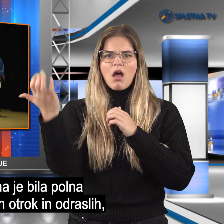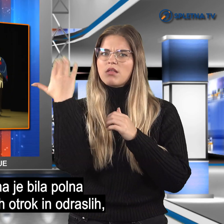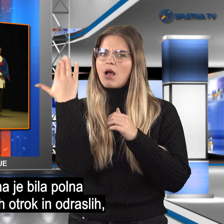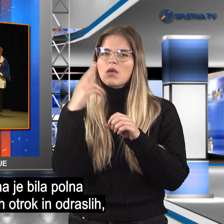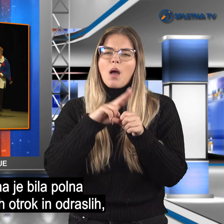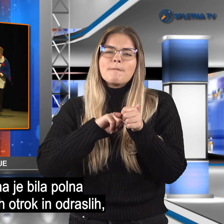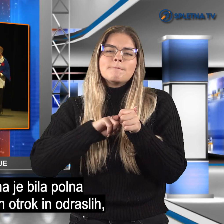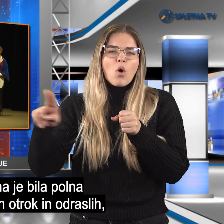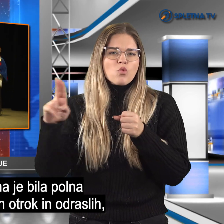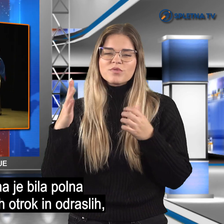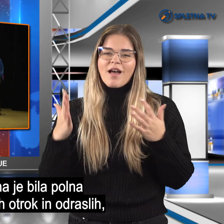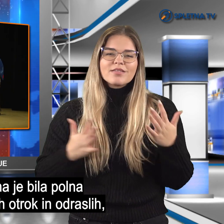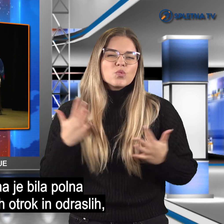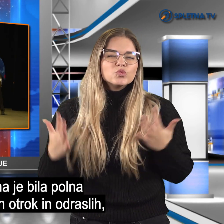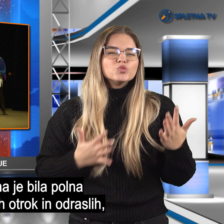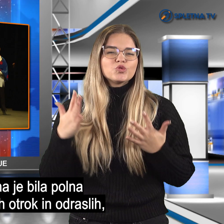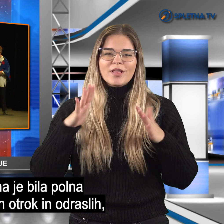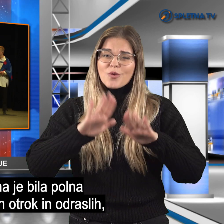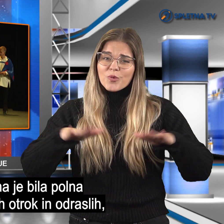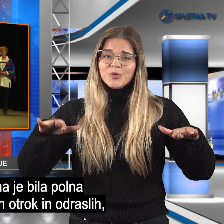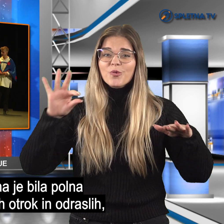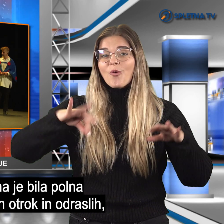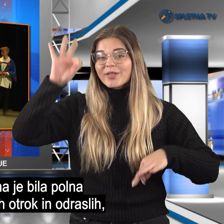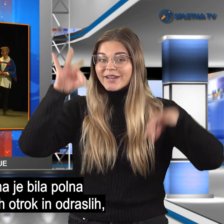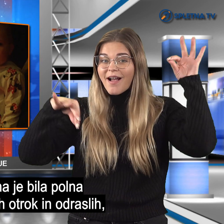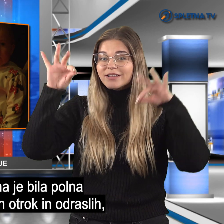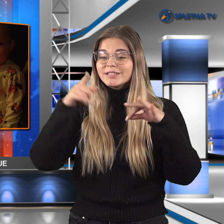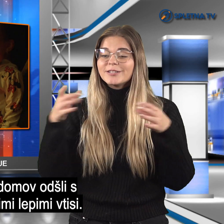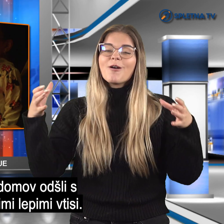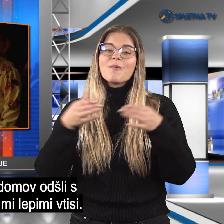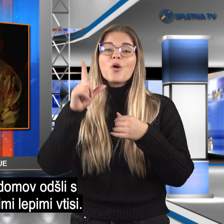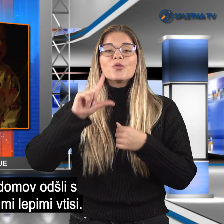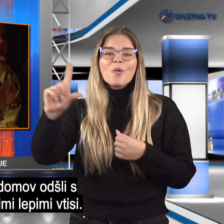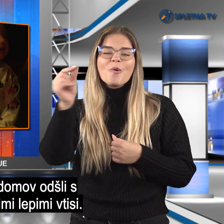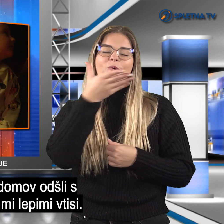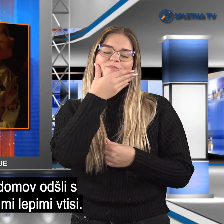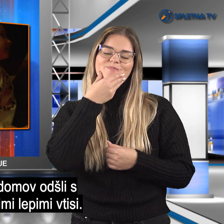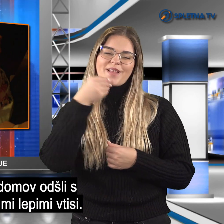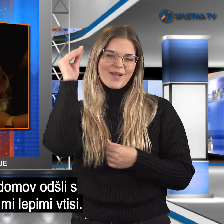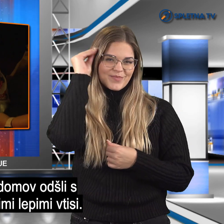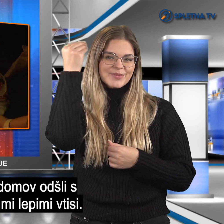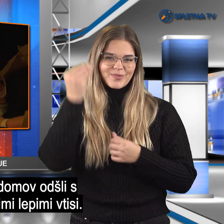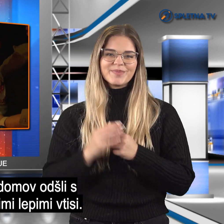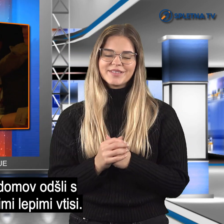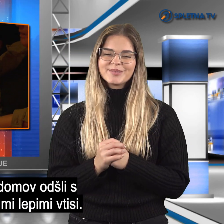je bila polna navdušenih otrok in odraslih, ki so domov odšli s številnimi lepimi vtisi.